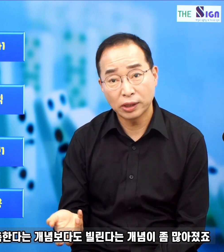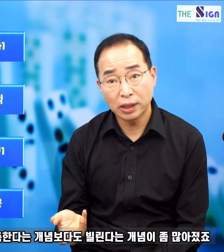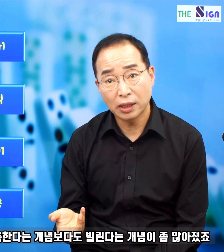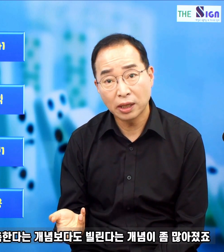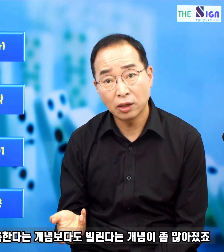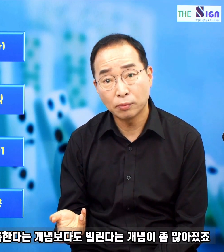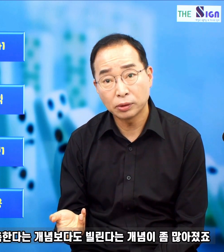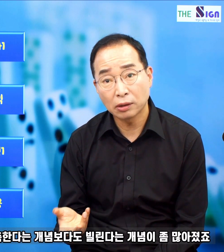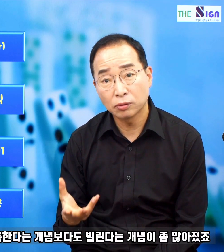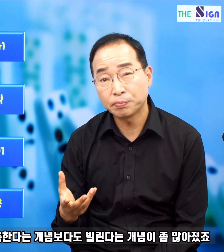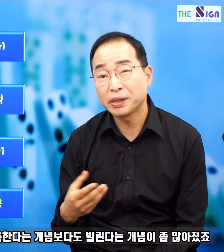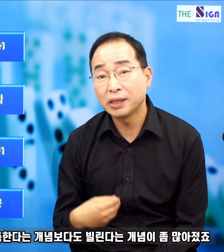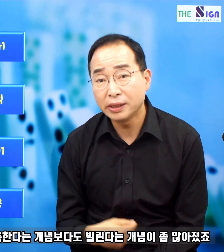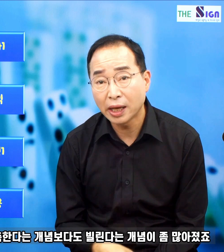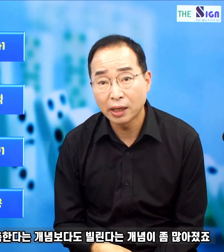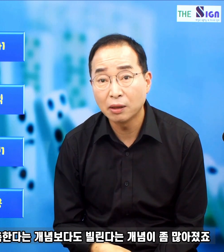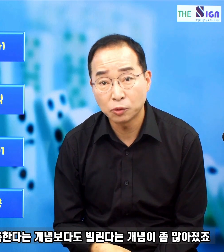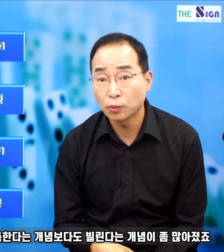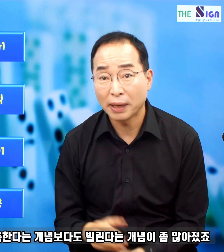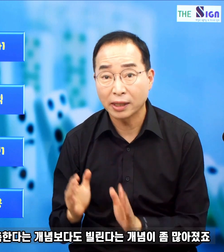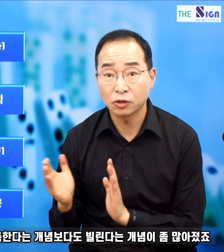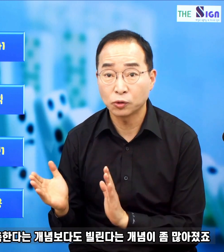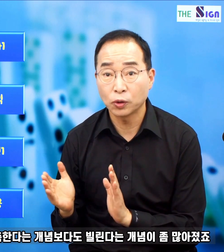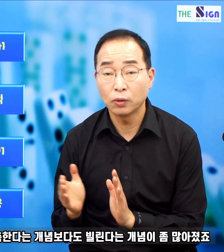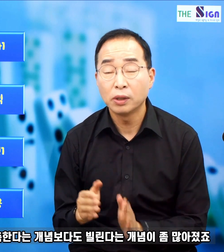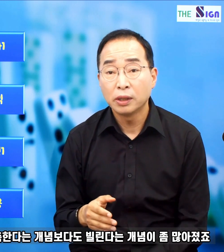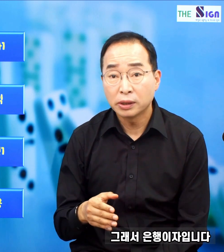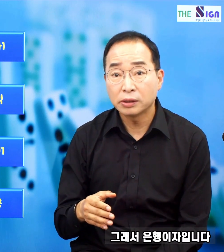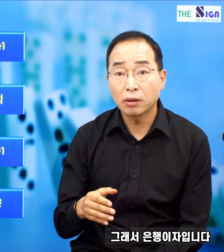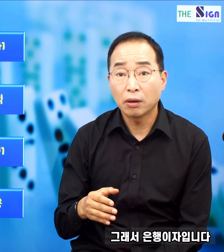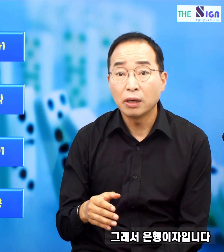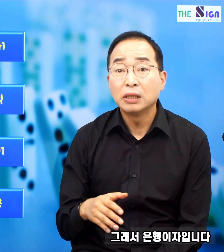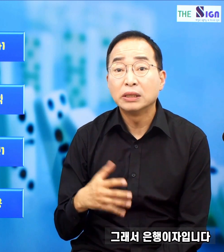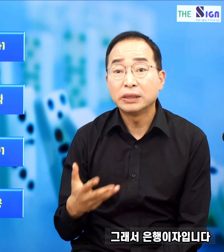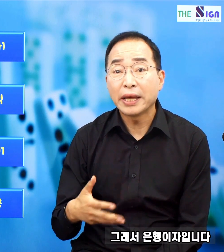저축한다는 개념보다도 빌린다는 개념이 좀 많아졌죠. 그래서 은행